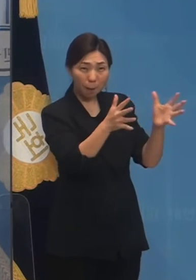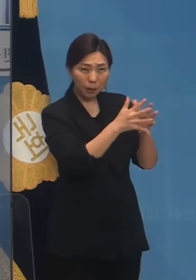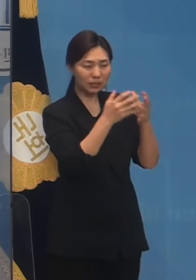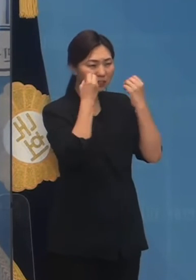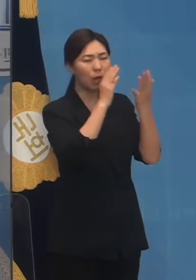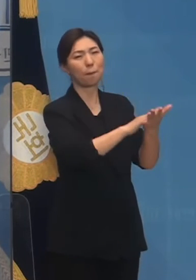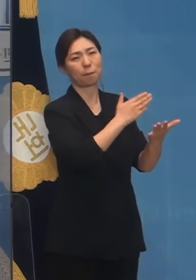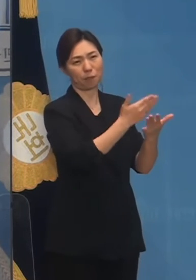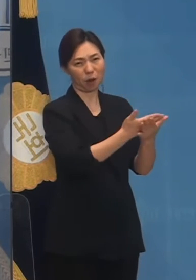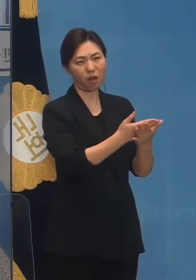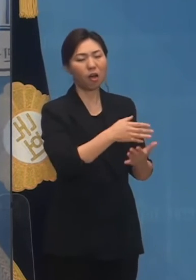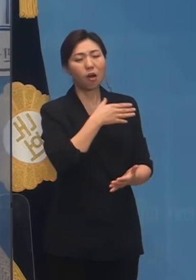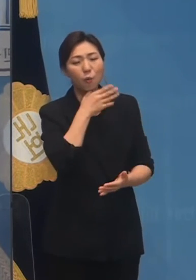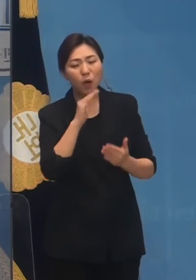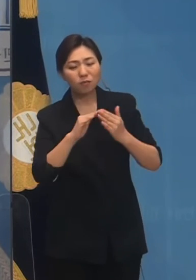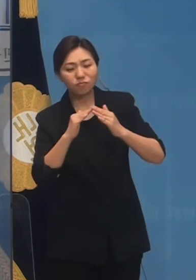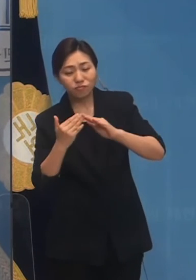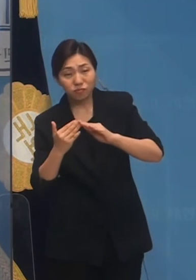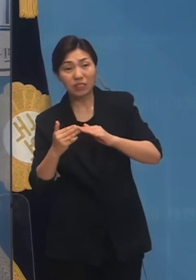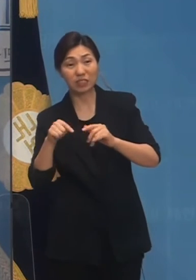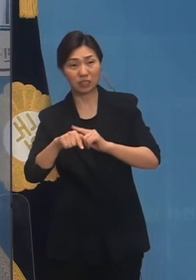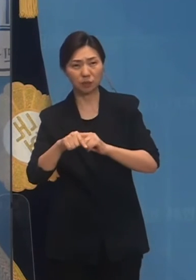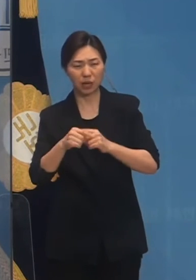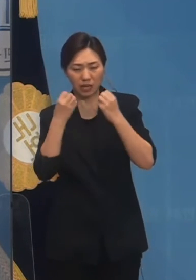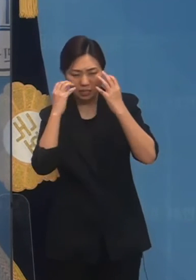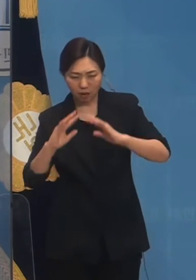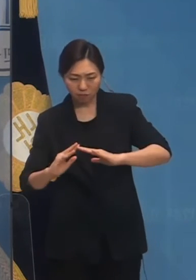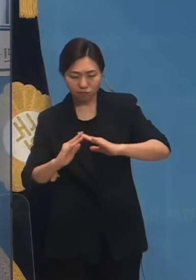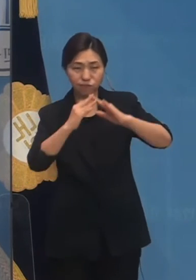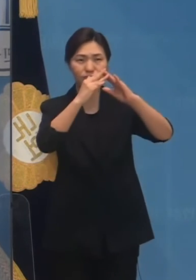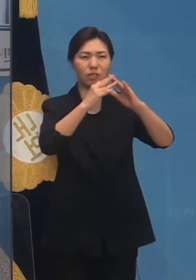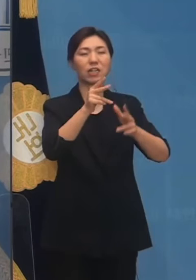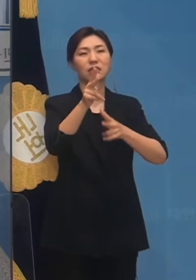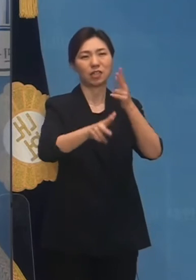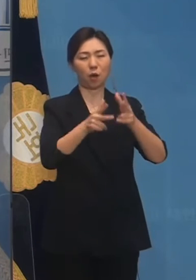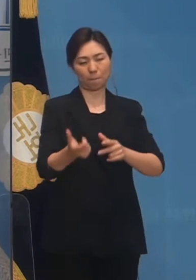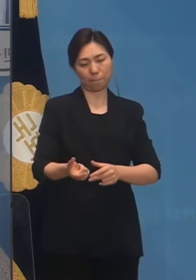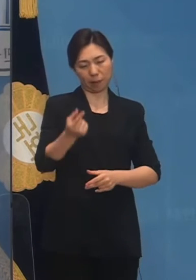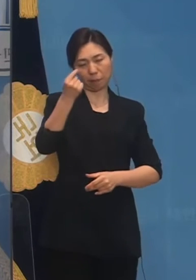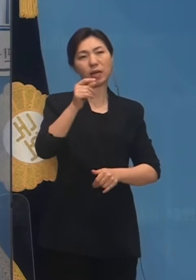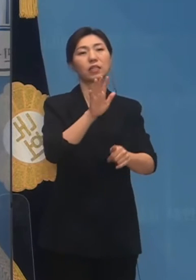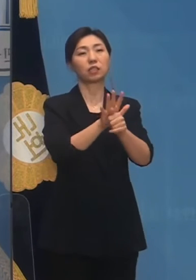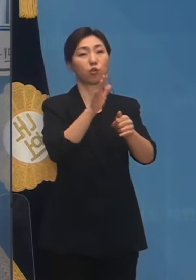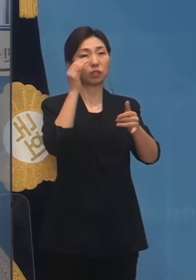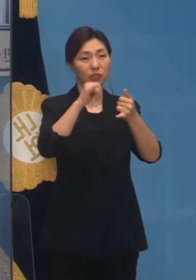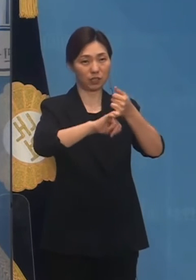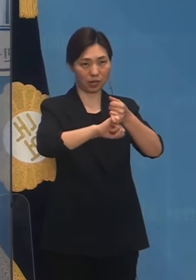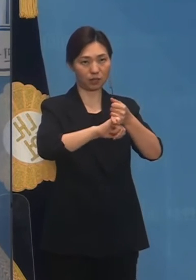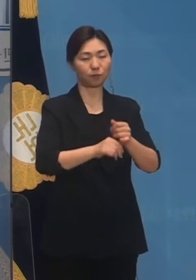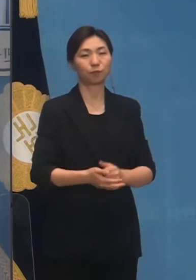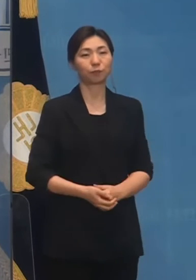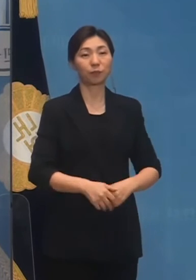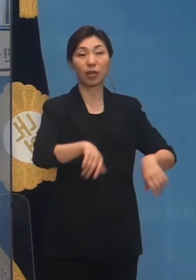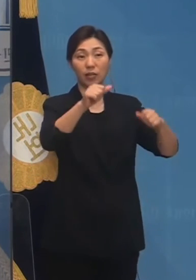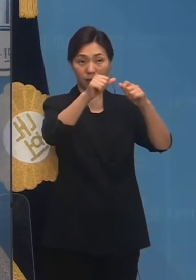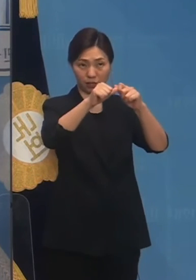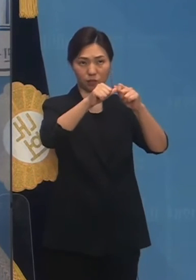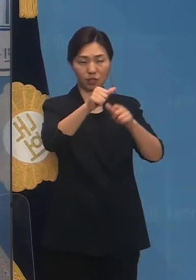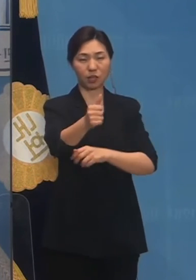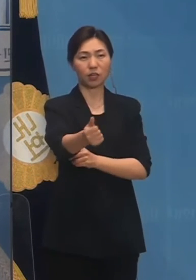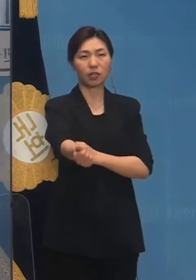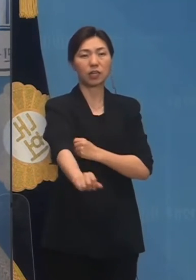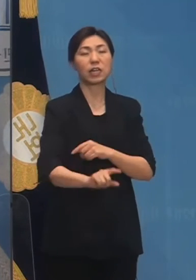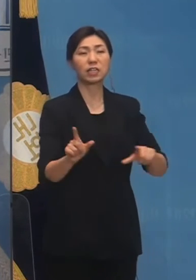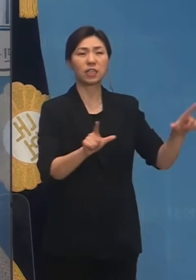노후불량 주택이나 낙후 지역의 재개발, 재건축 사업도 신속하게 이루어지도록 지원하겠습니다. 다섯째,